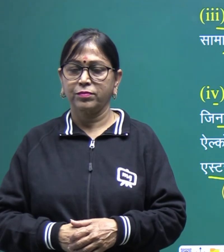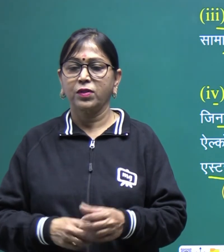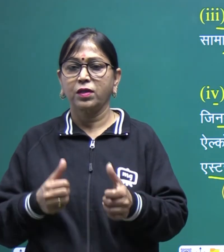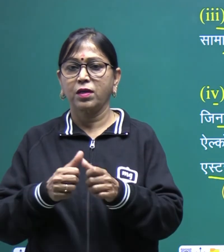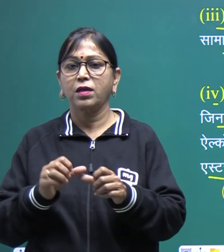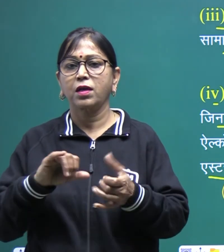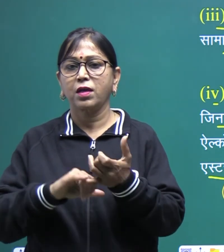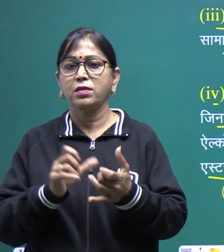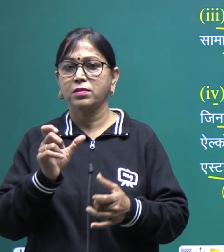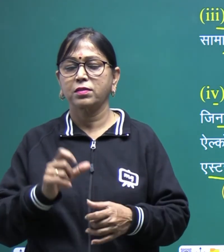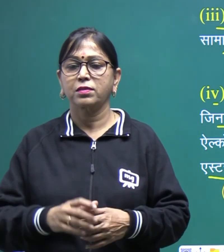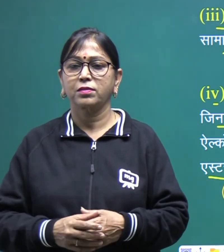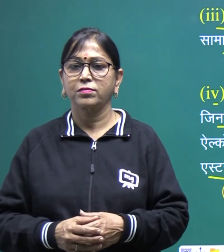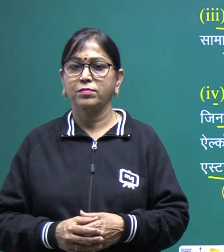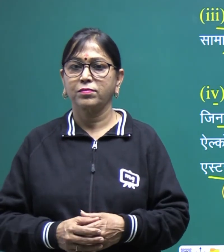एस्टरीकरण